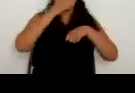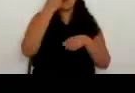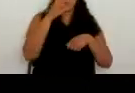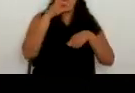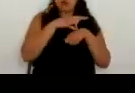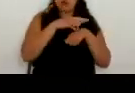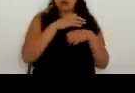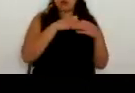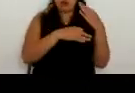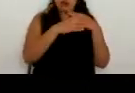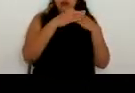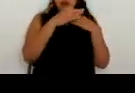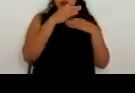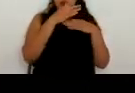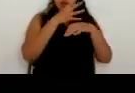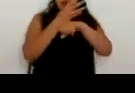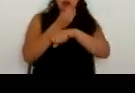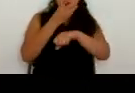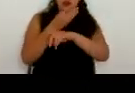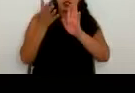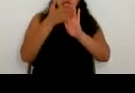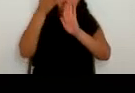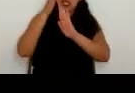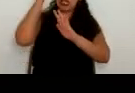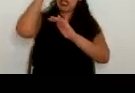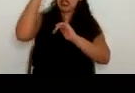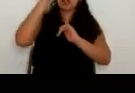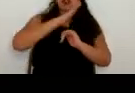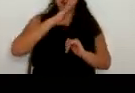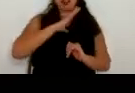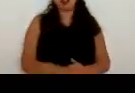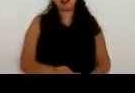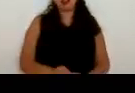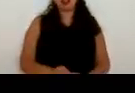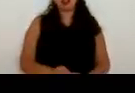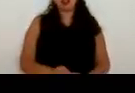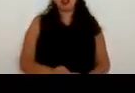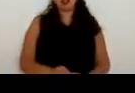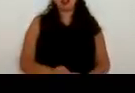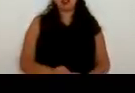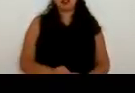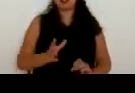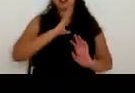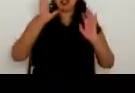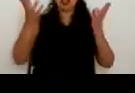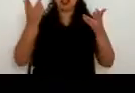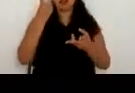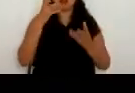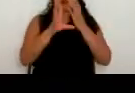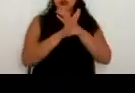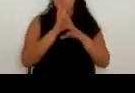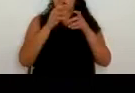hecha de mampostería es decir de cemento en las paredes y los aspectos que asimilan los dos puntos el número de personas por